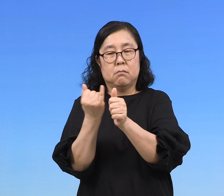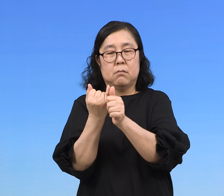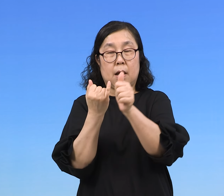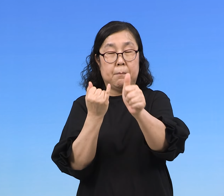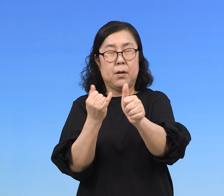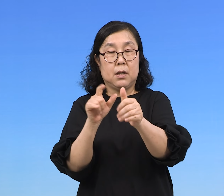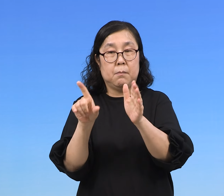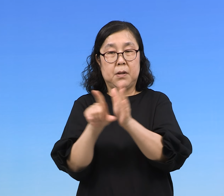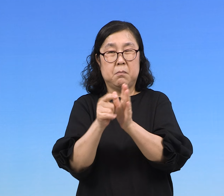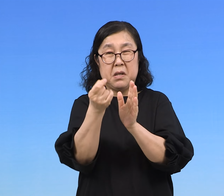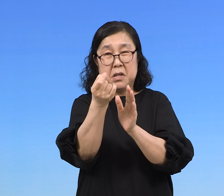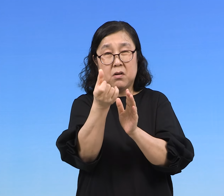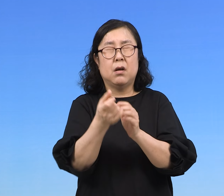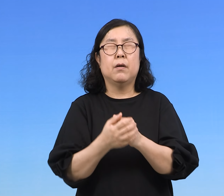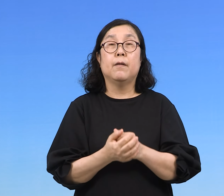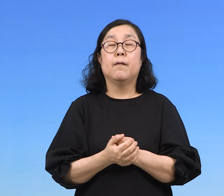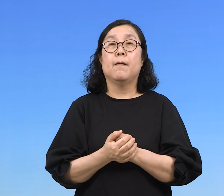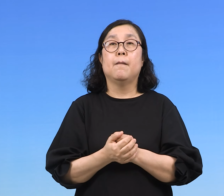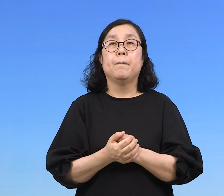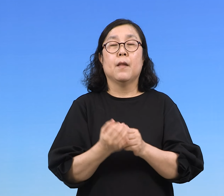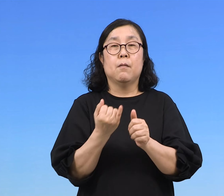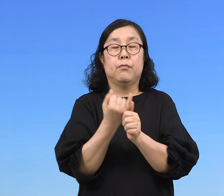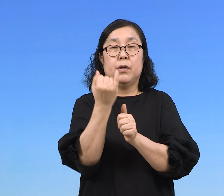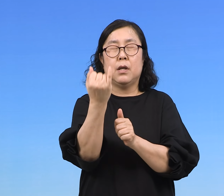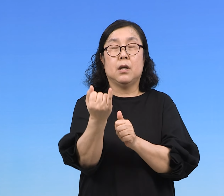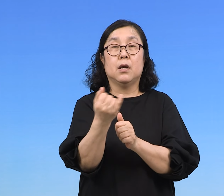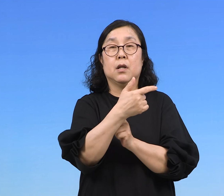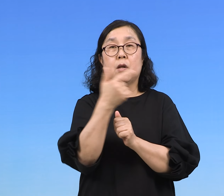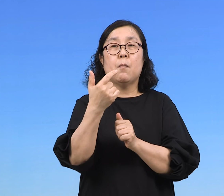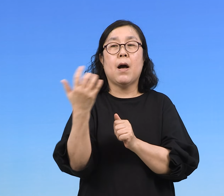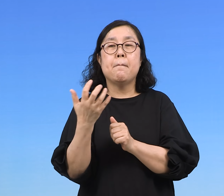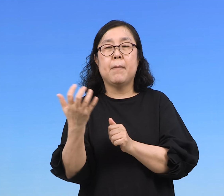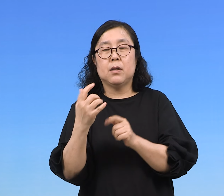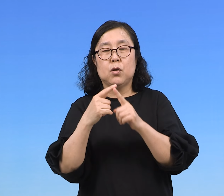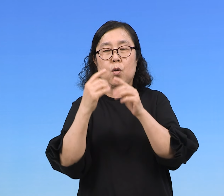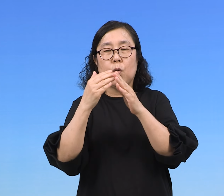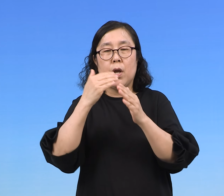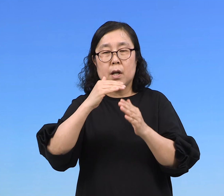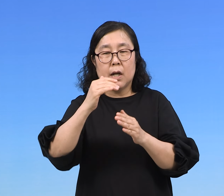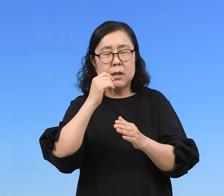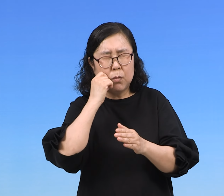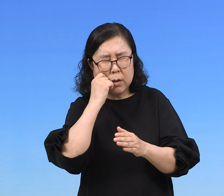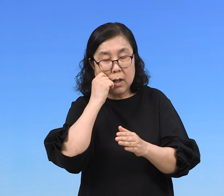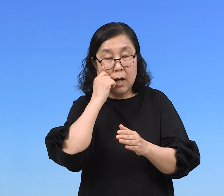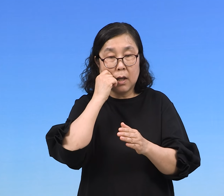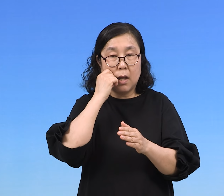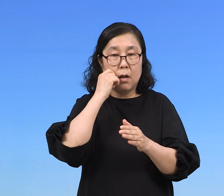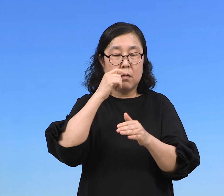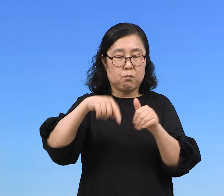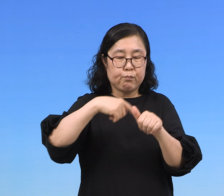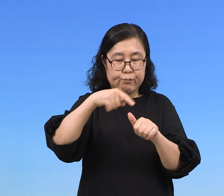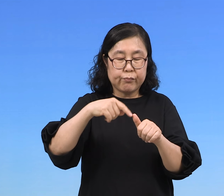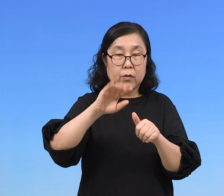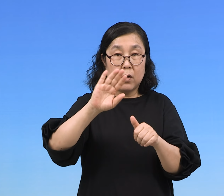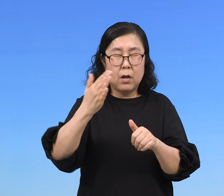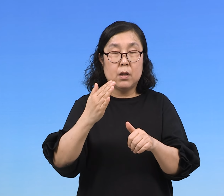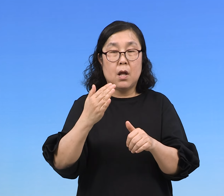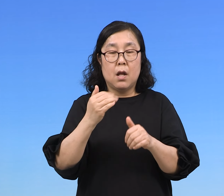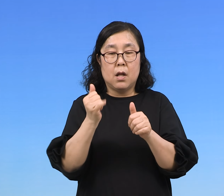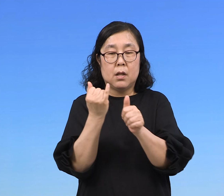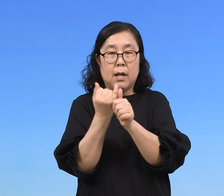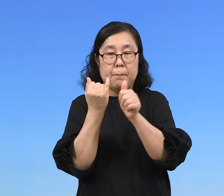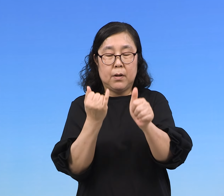같아요. 한 번은 이 그 부인이 너무 아파서 교회를 갈 수 없는 상황이 됐습니다. 그래서 이제